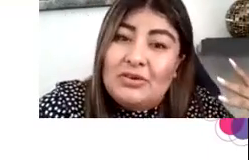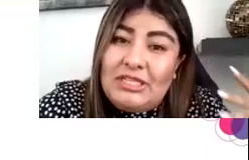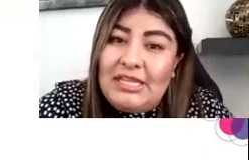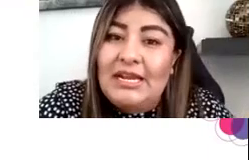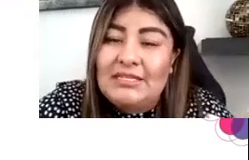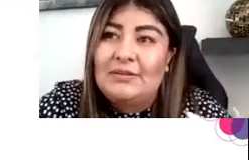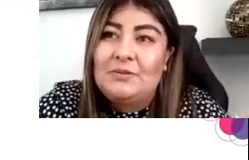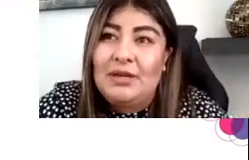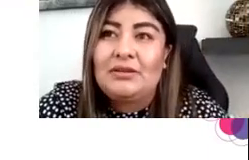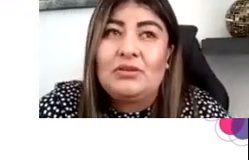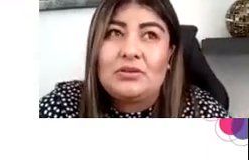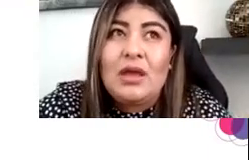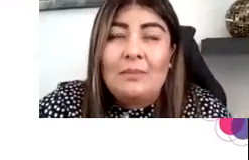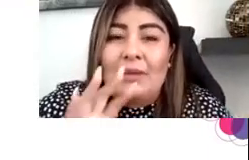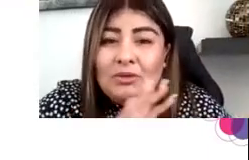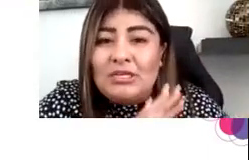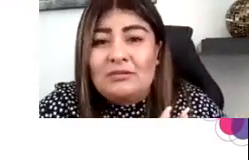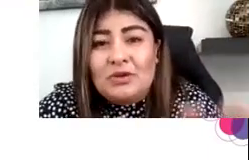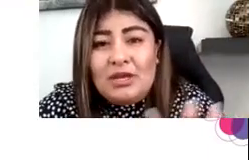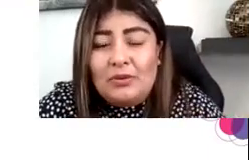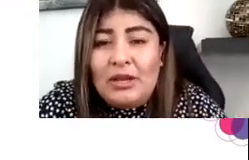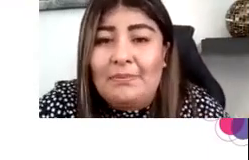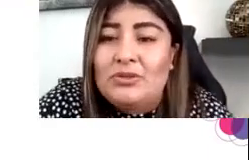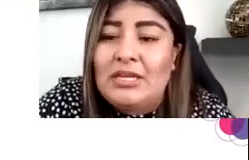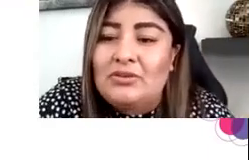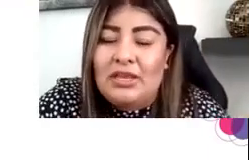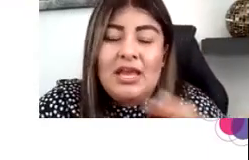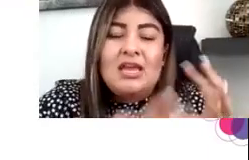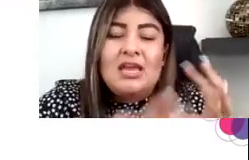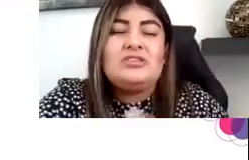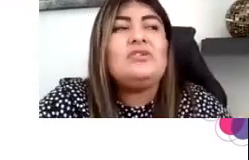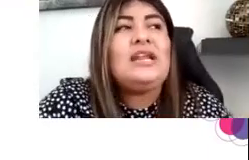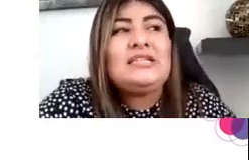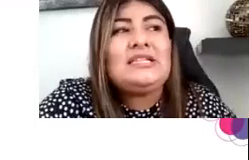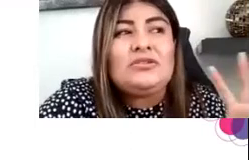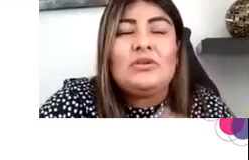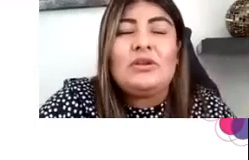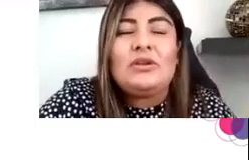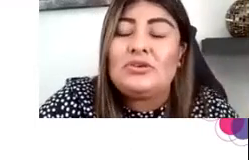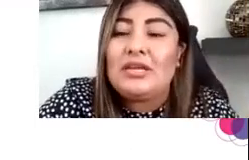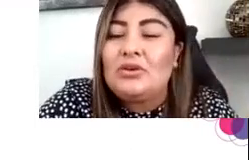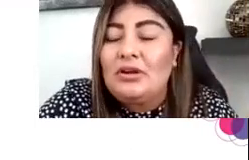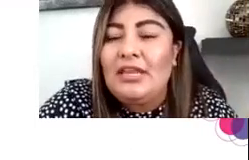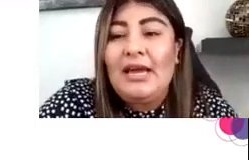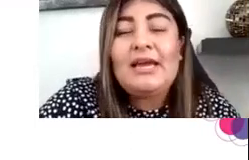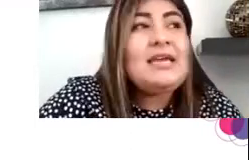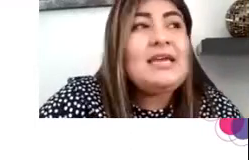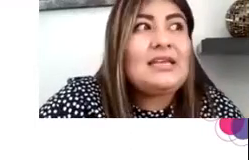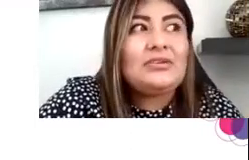consideran accesibles para todos. Vamos en el mismo ejemplo de la persona sorda. Yo, Nancy, soy una persona sorda y entonces